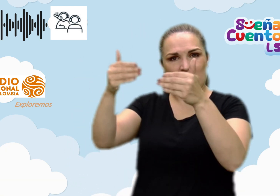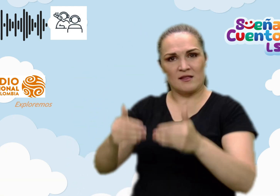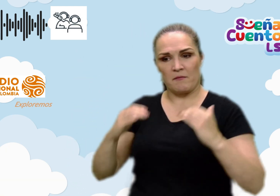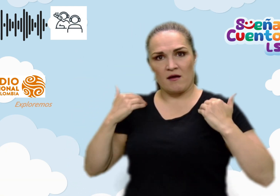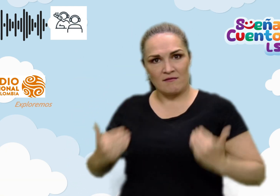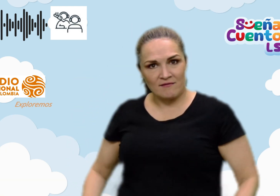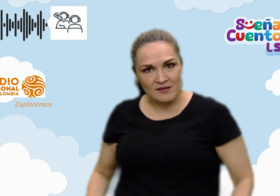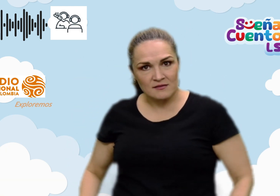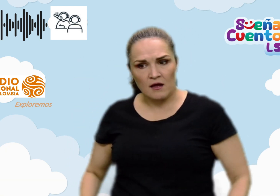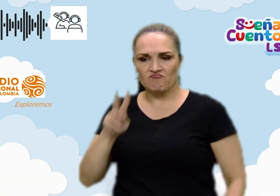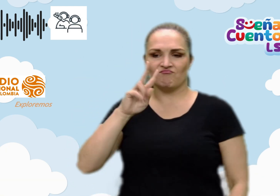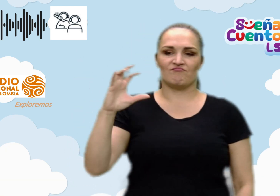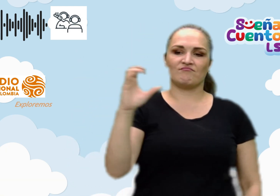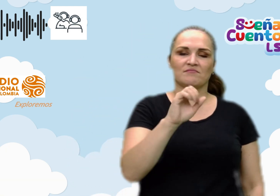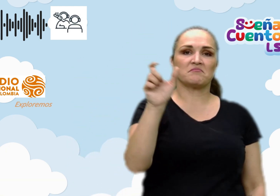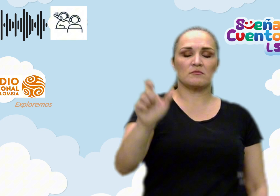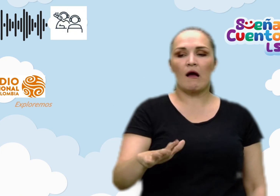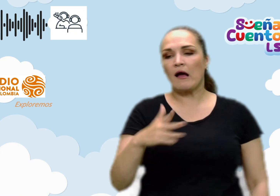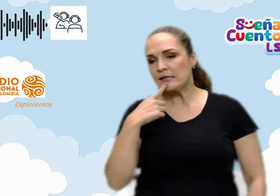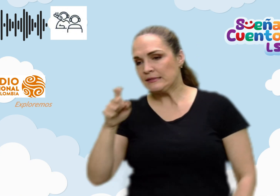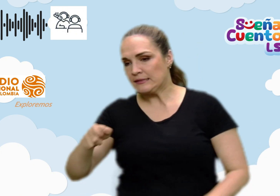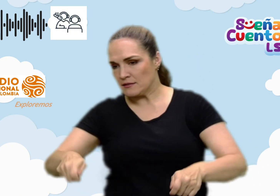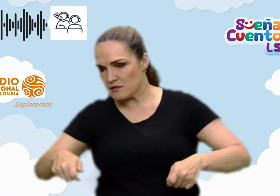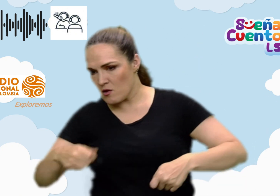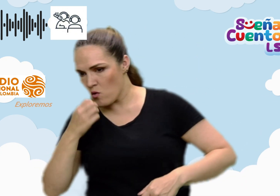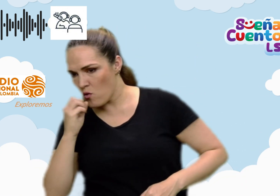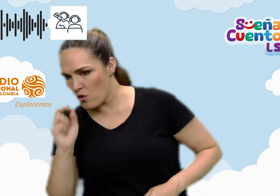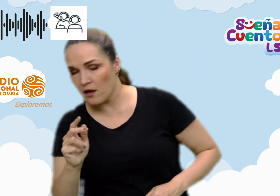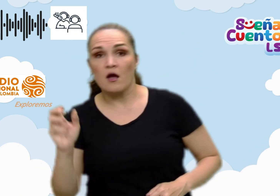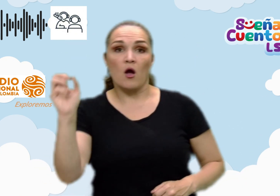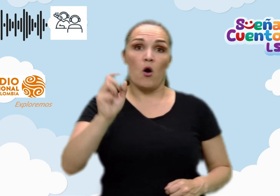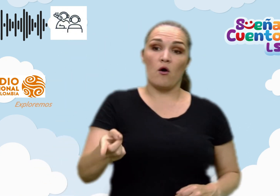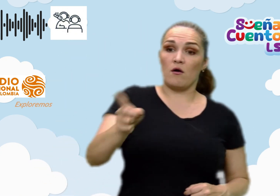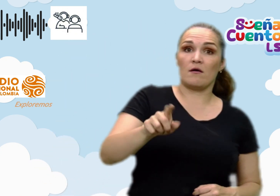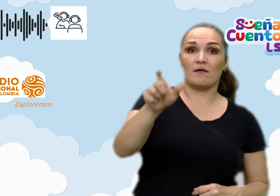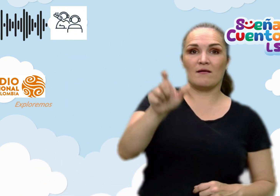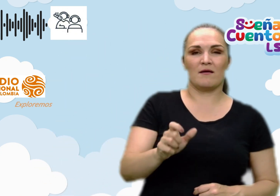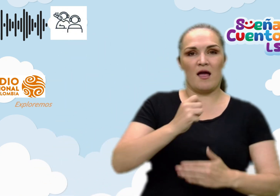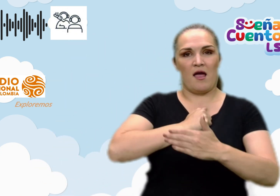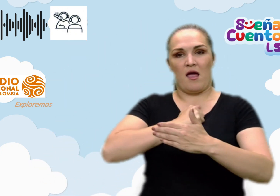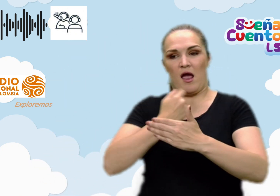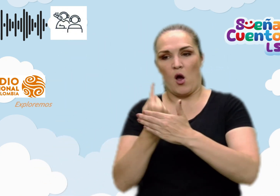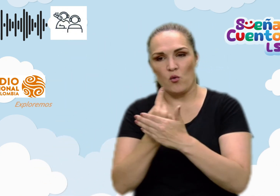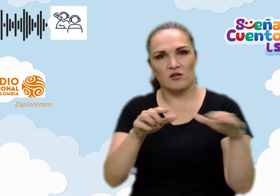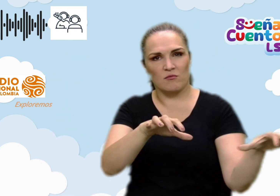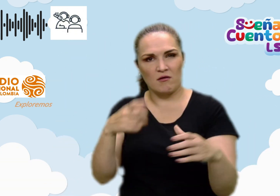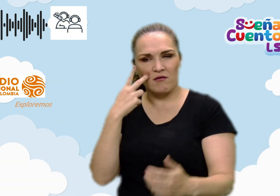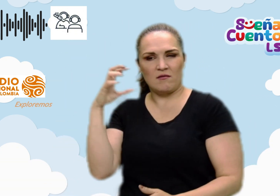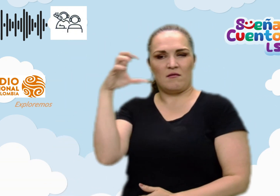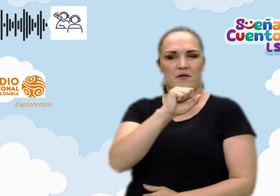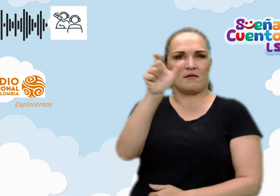un niño con discapacidad física y automáticamente, wow, necesita una silla de ruedas. O ves un niño